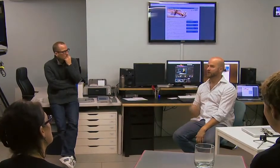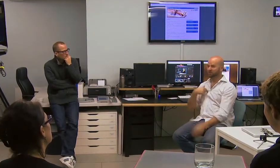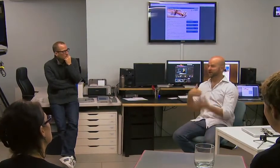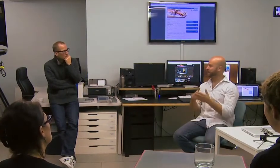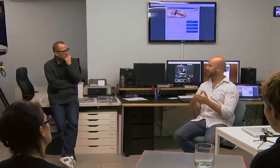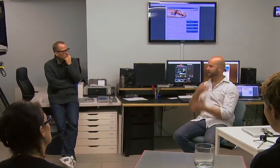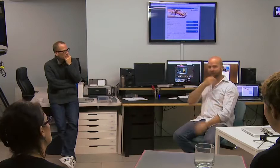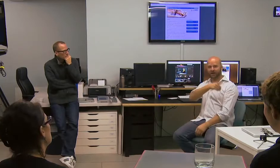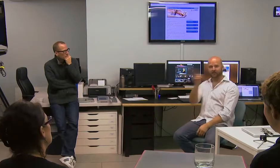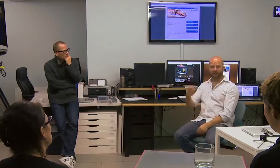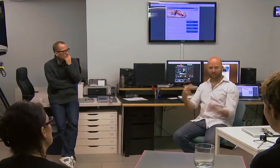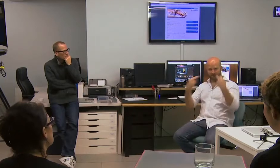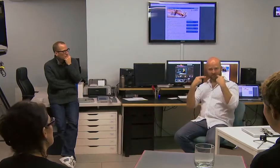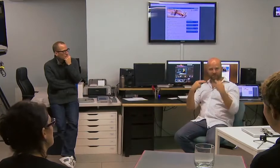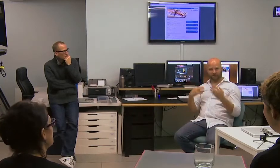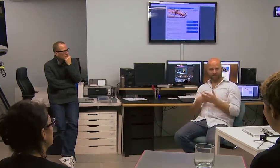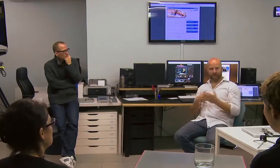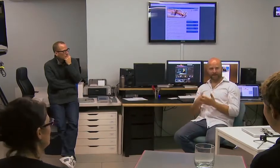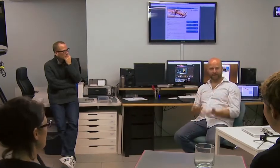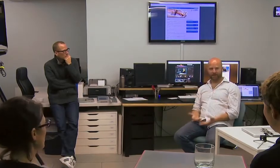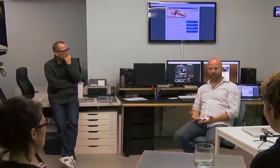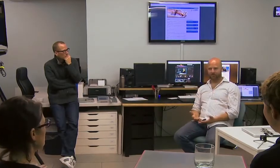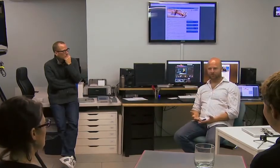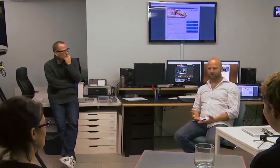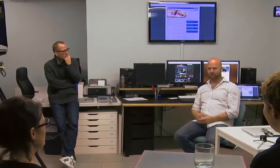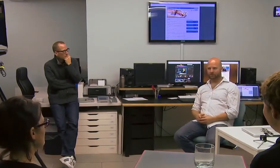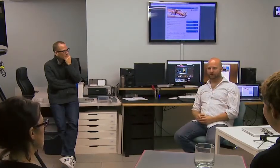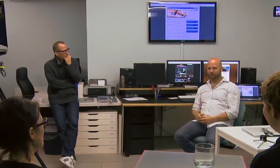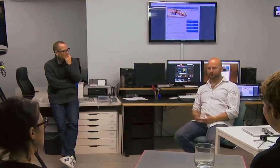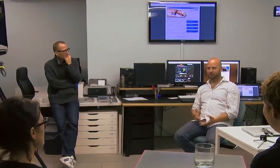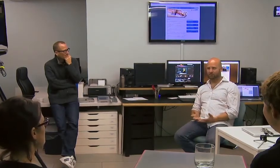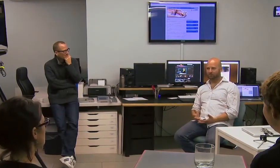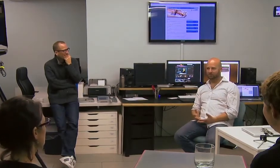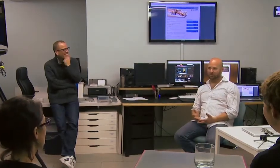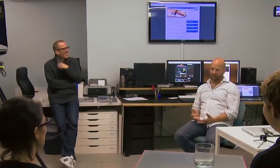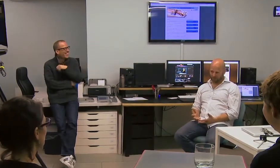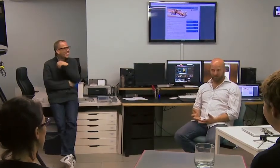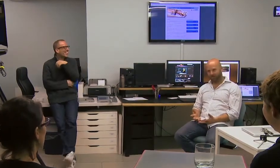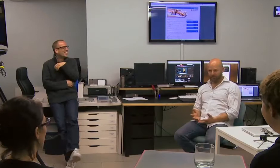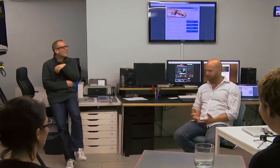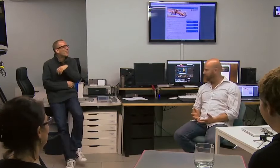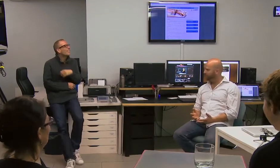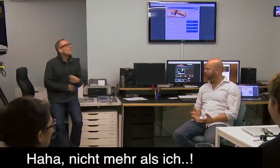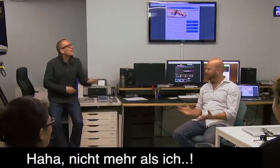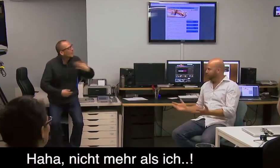gesammelt. Also bin ich behindert? Denkt ihr, sehe ich behindert aus? Nicht mehr als